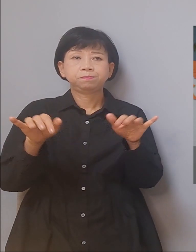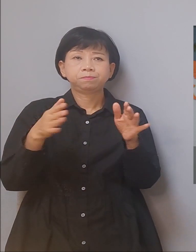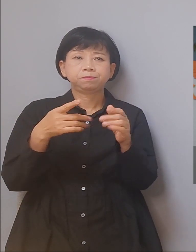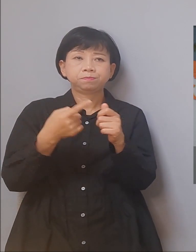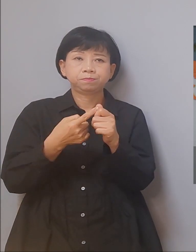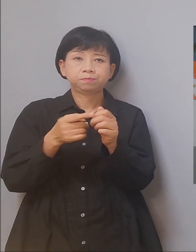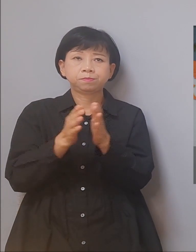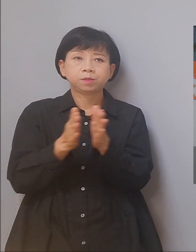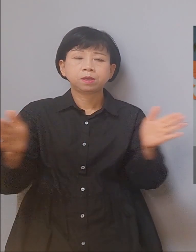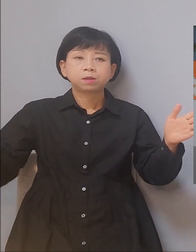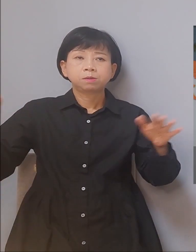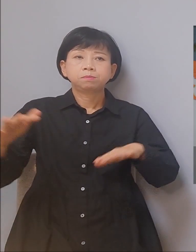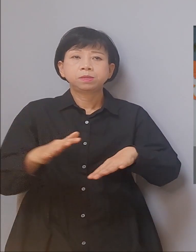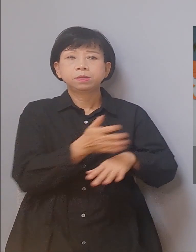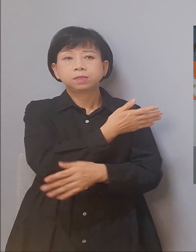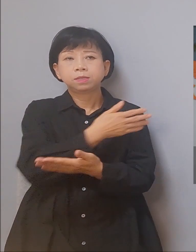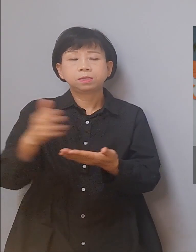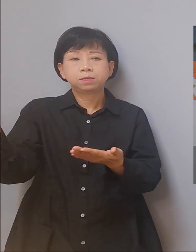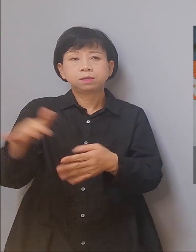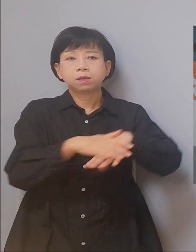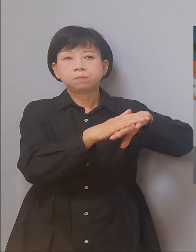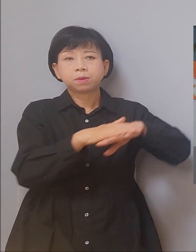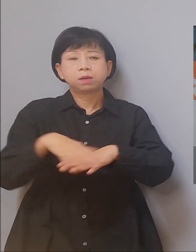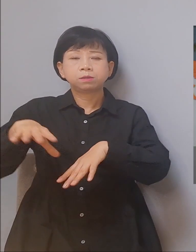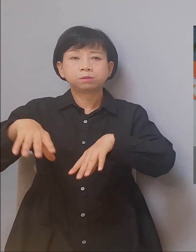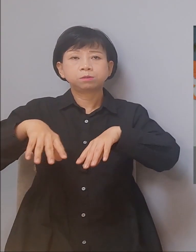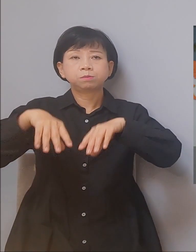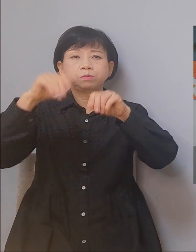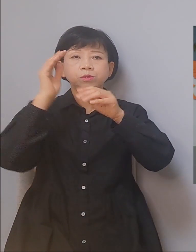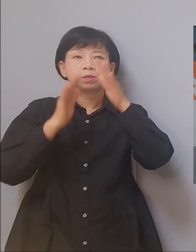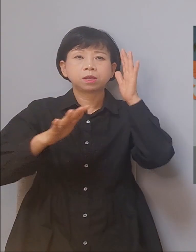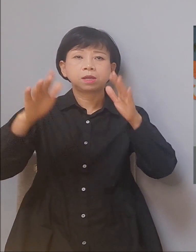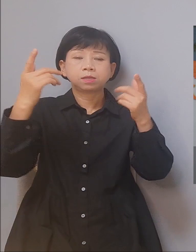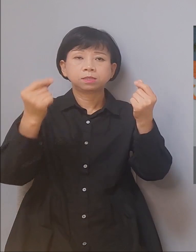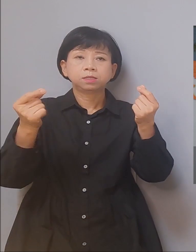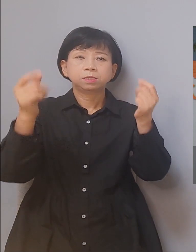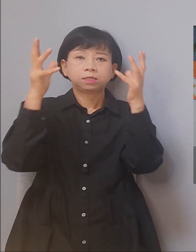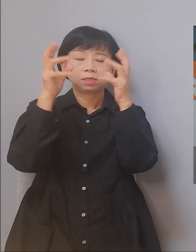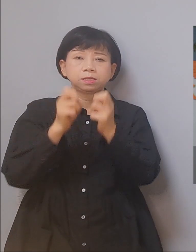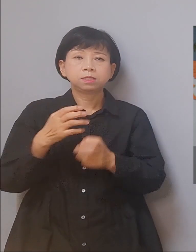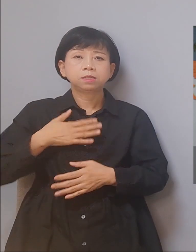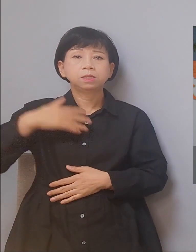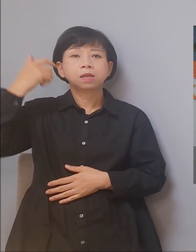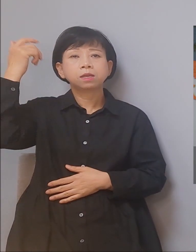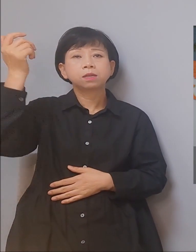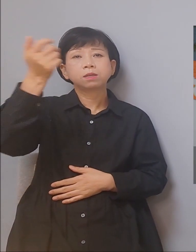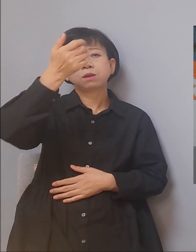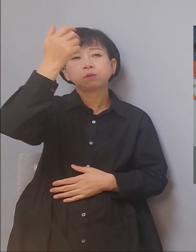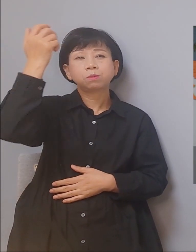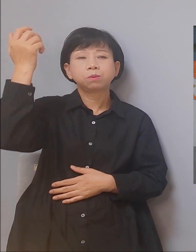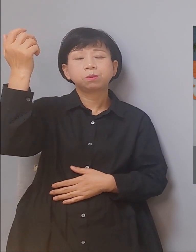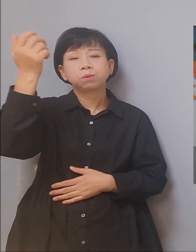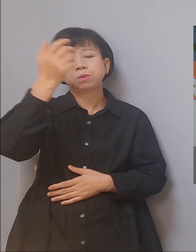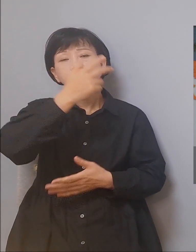이렇게 박수 치며 찬양할까요? 햇빛의 마른 불같이 쉬는